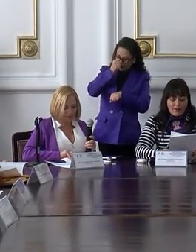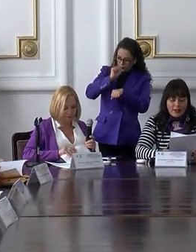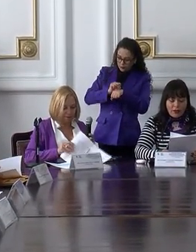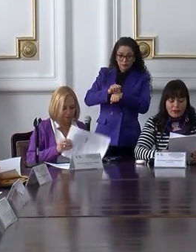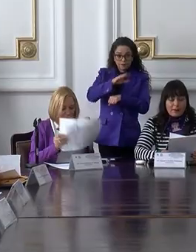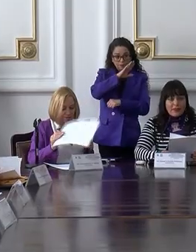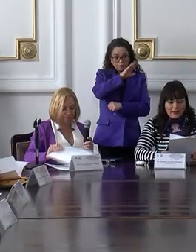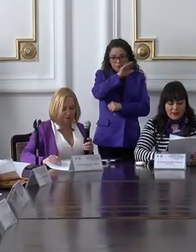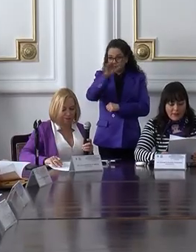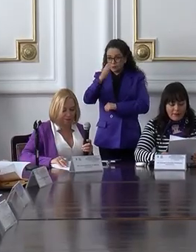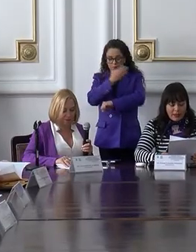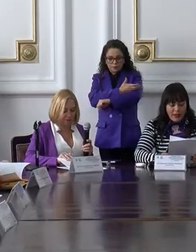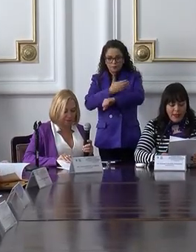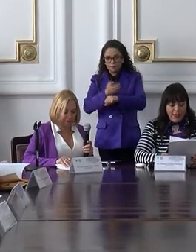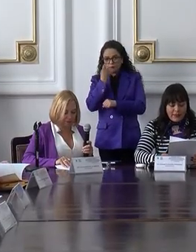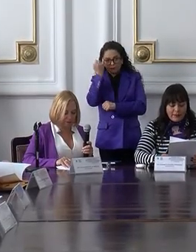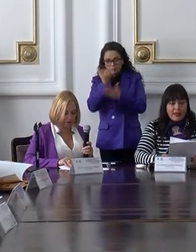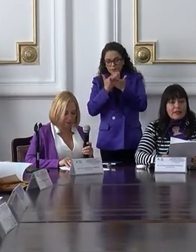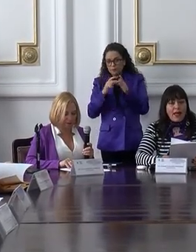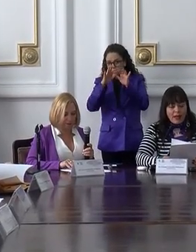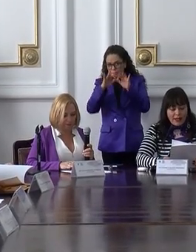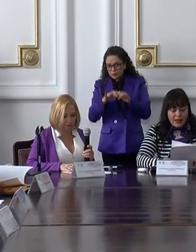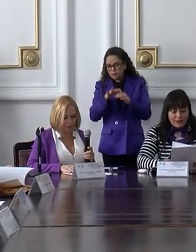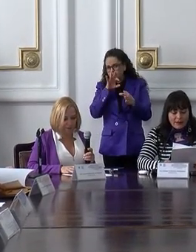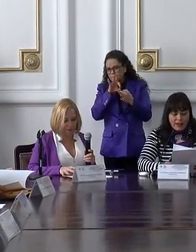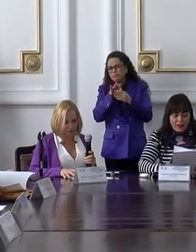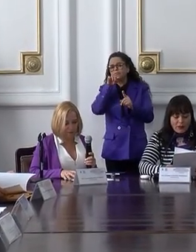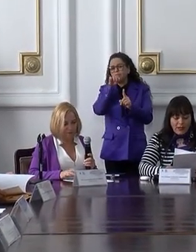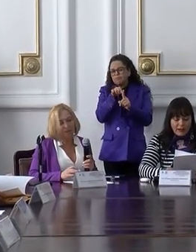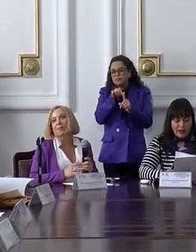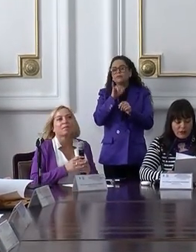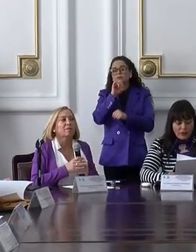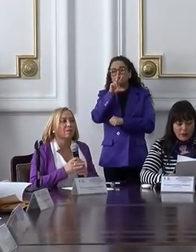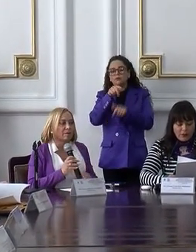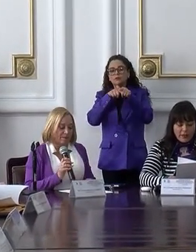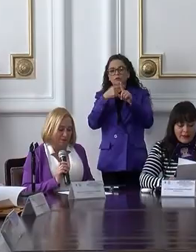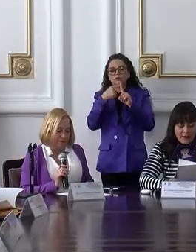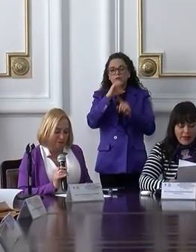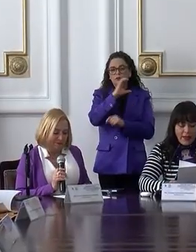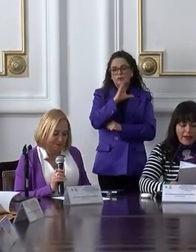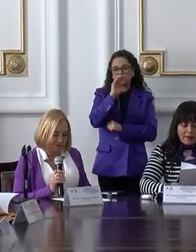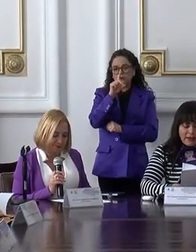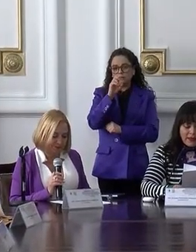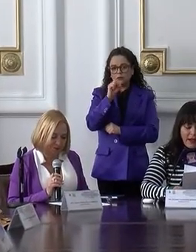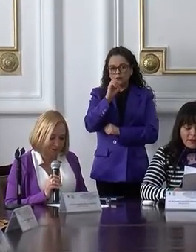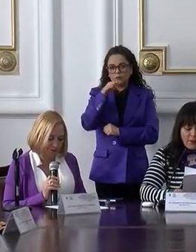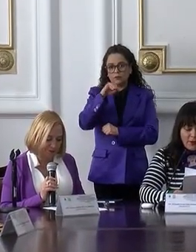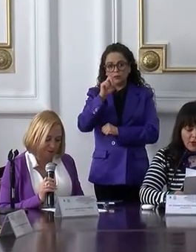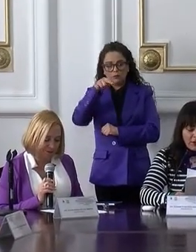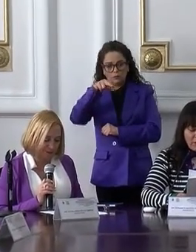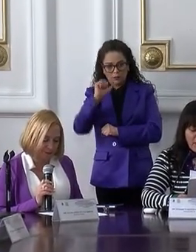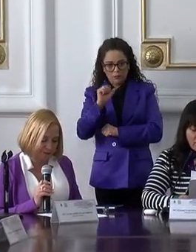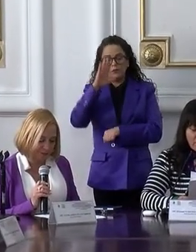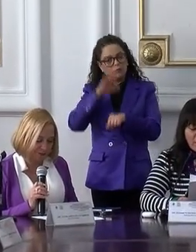y compañeros, el presente dictamen hace referencia a la ratificación de la C. Cardoso Brun Miriam Irma para integrar por un